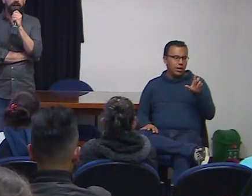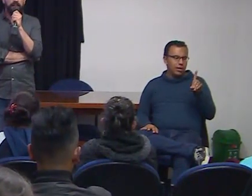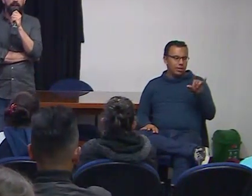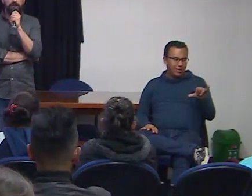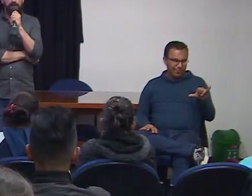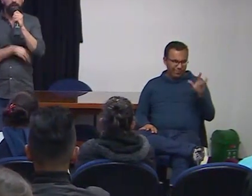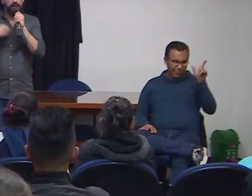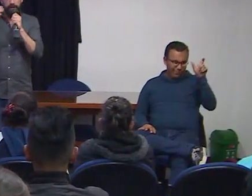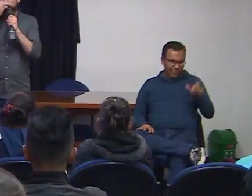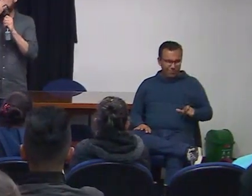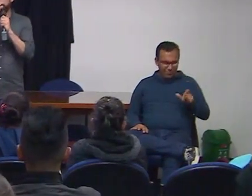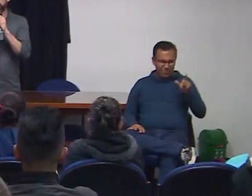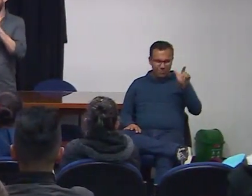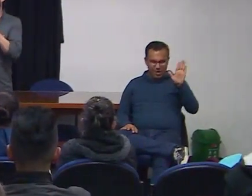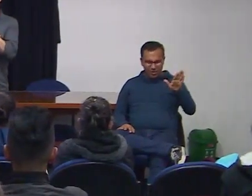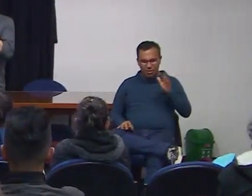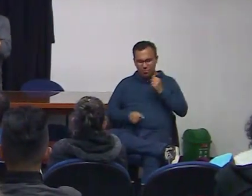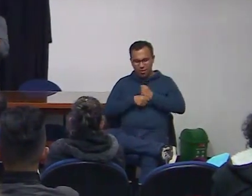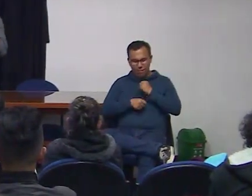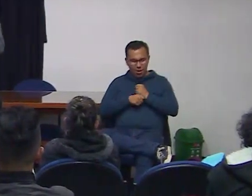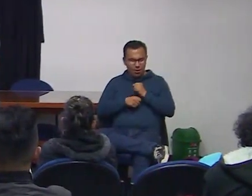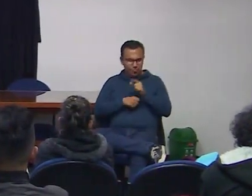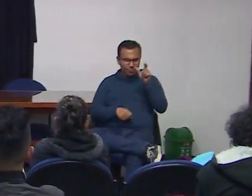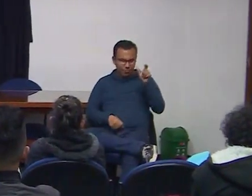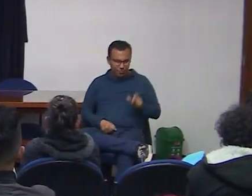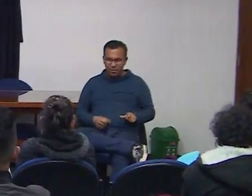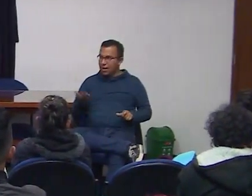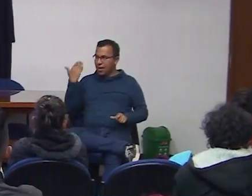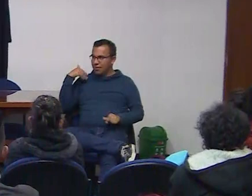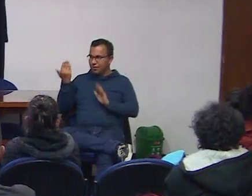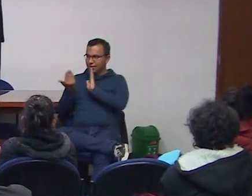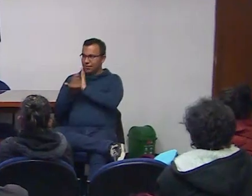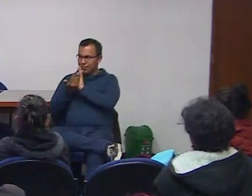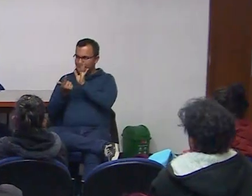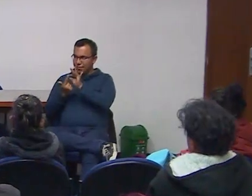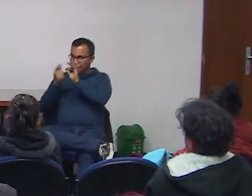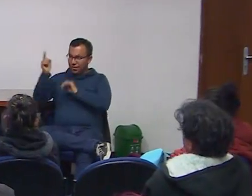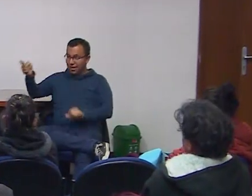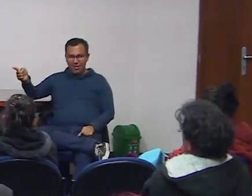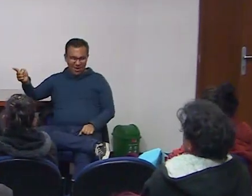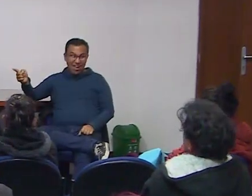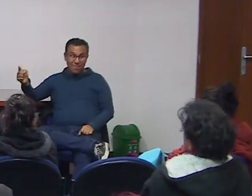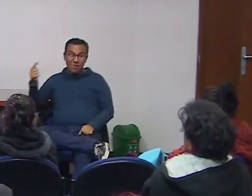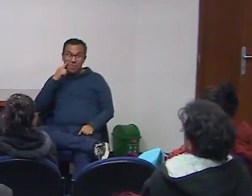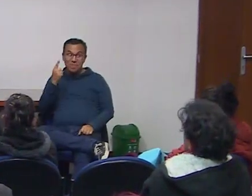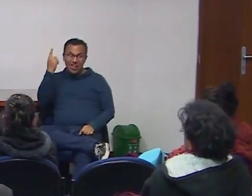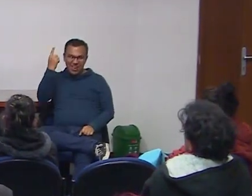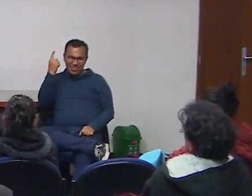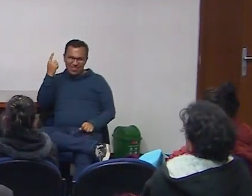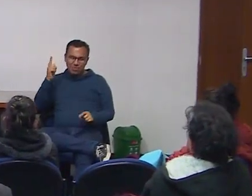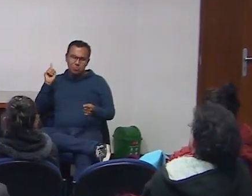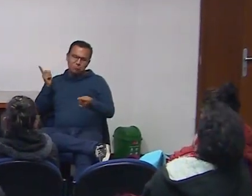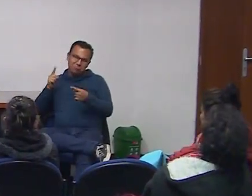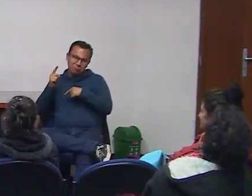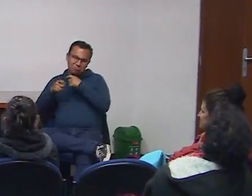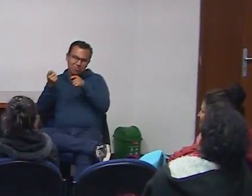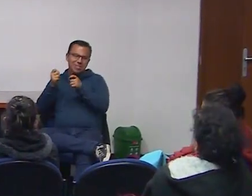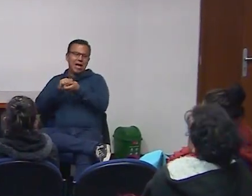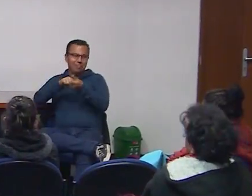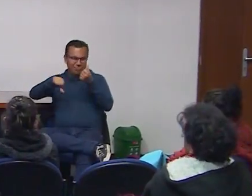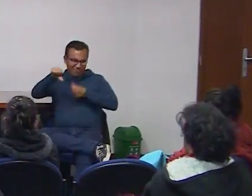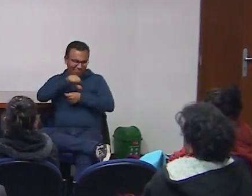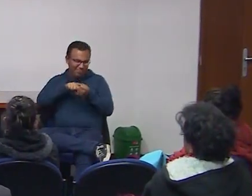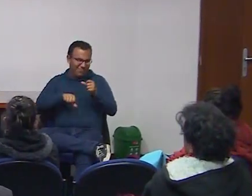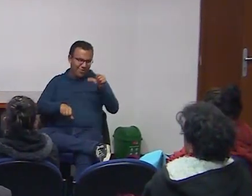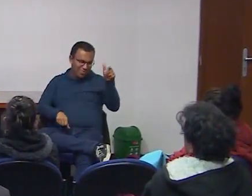pues a través de los años Empecé con Juli en en ese proceso y a través de los años para para mí es vital